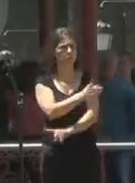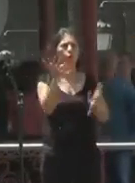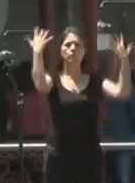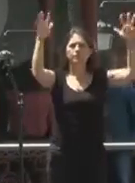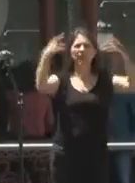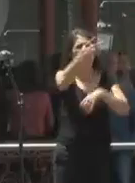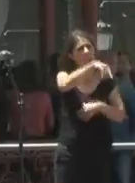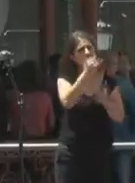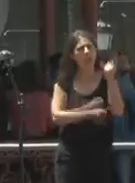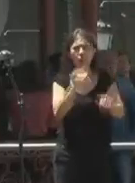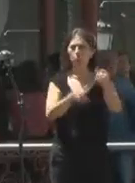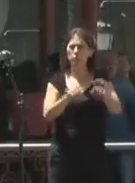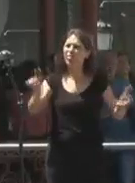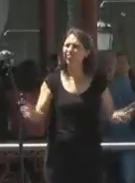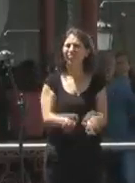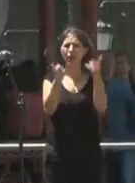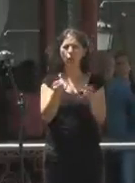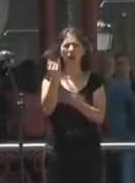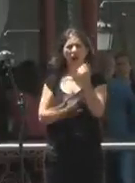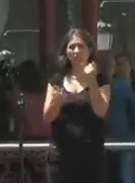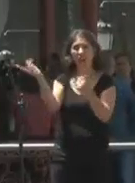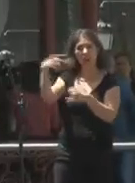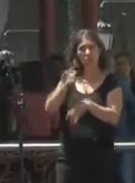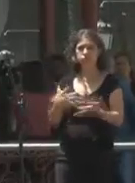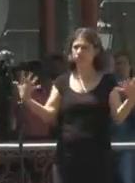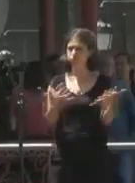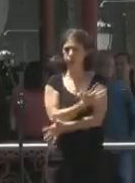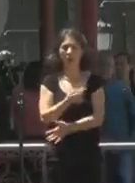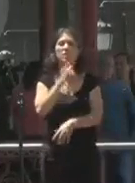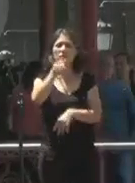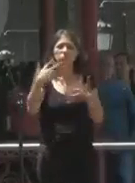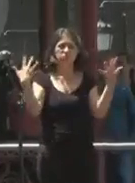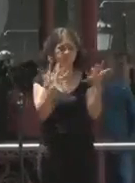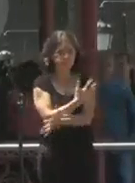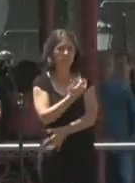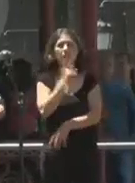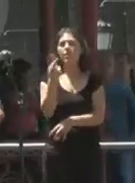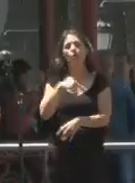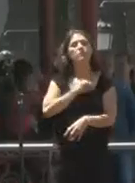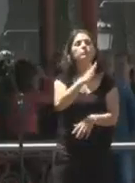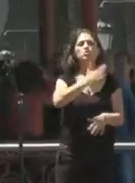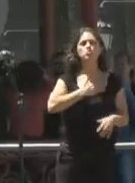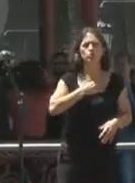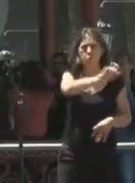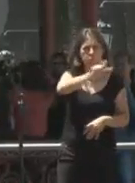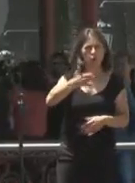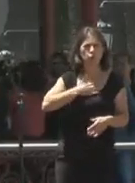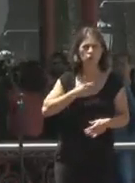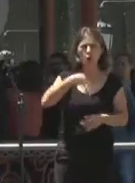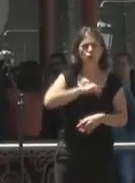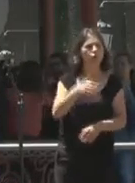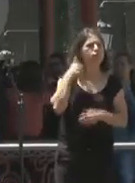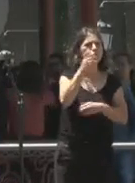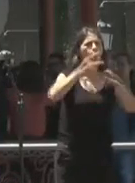haya votado lo que haya votado, les defraudaran unos o después les defraudaran otros, son nuestro pueblo. Solo construimos